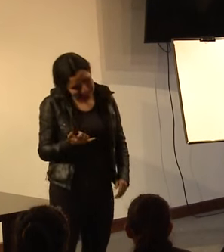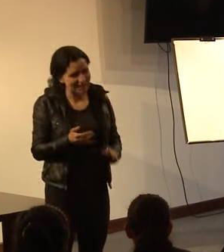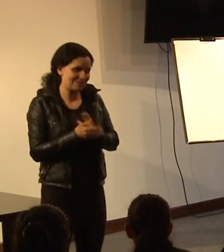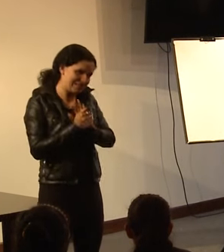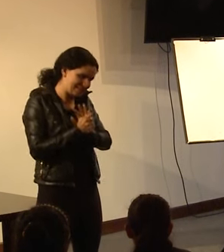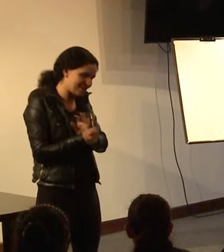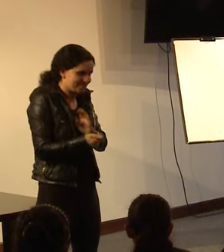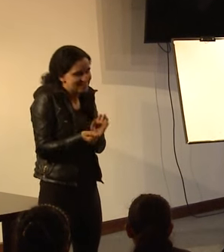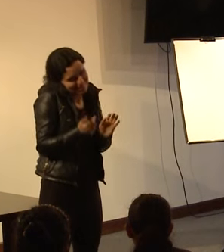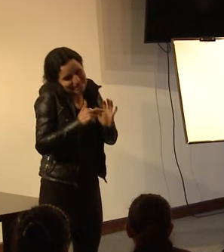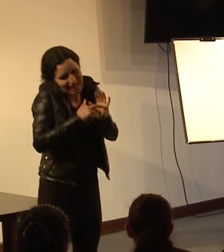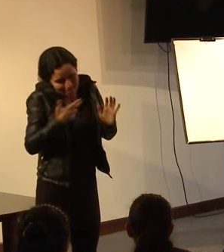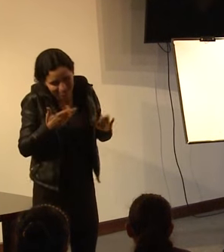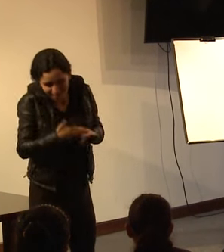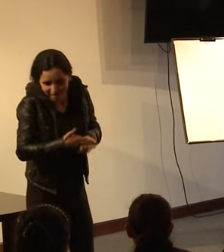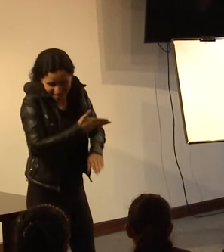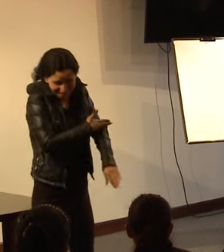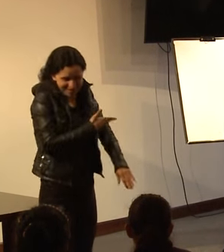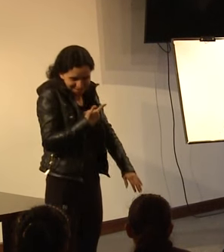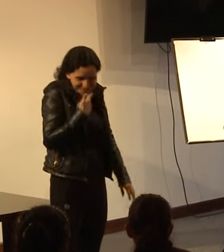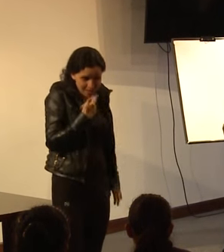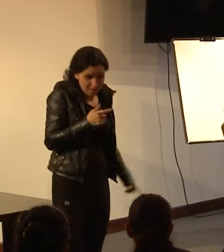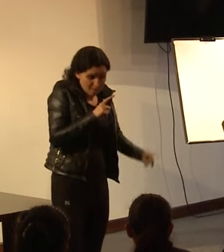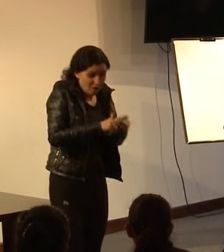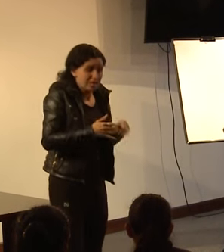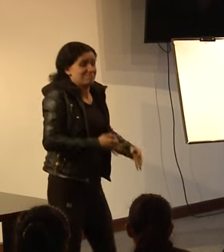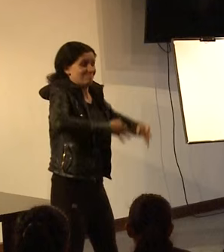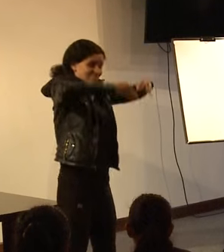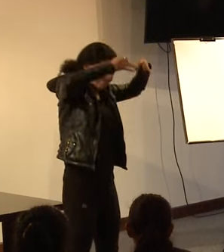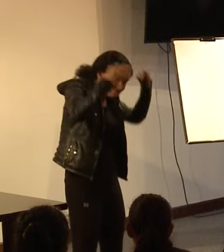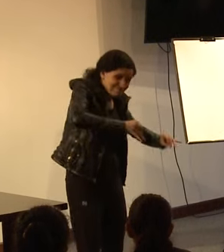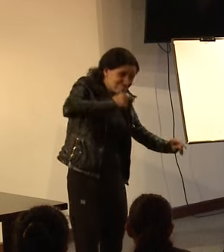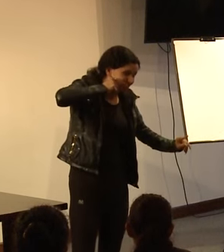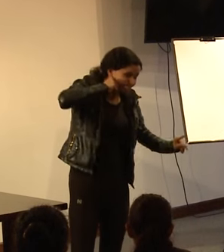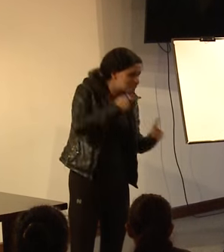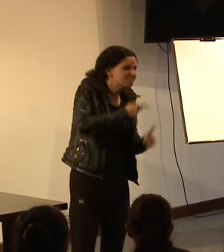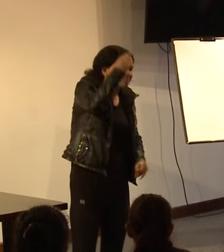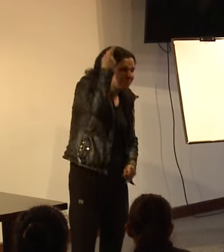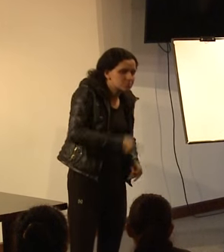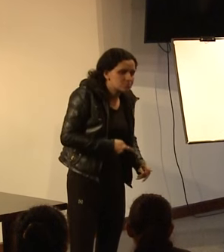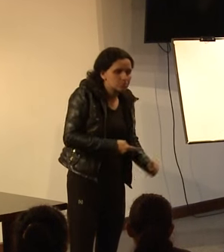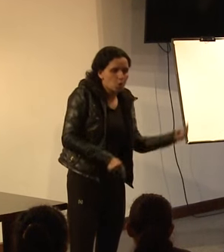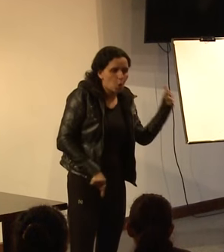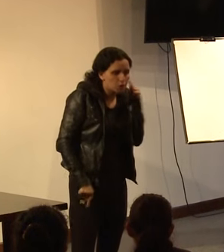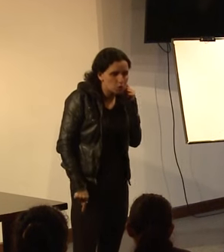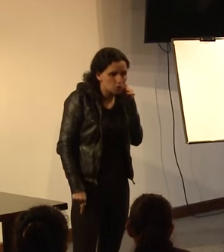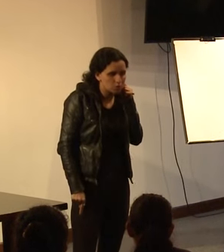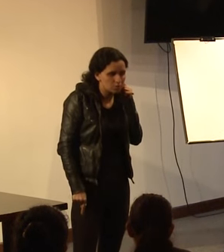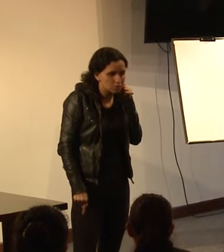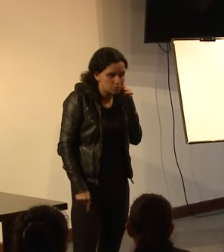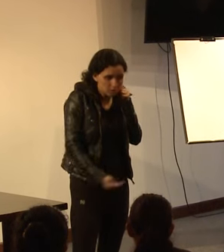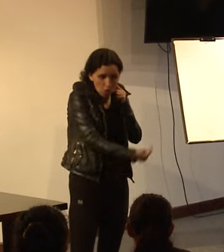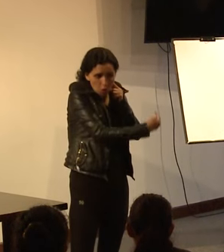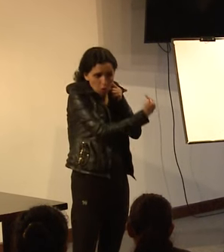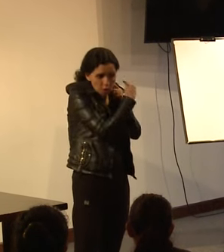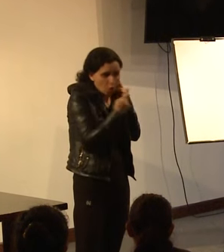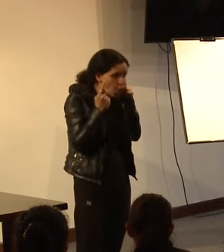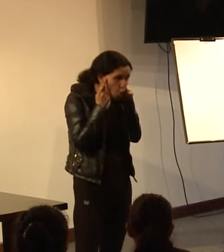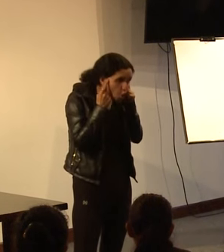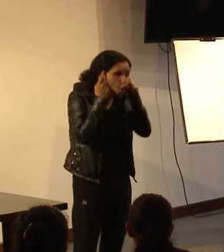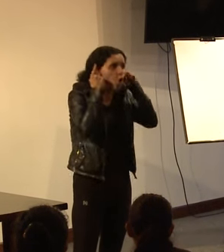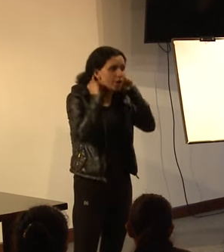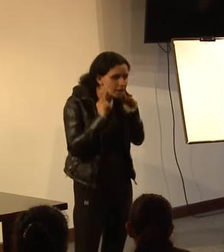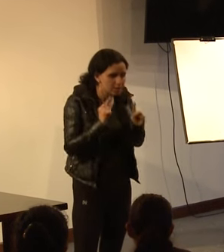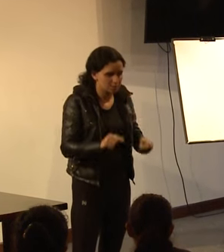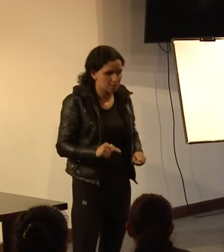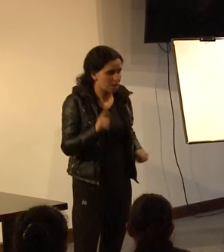una herramienta técnica, un poco lo que hablamos antes, se vuelve un insumo. Pero realmente lo que no le puede fallar a un músico es el oído. El músico lo que tiene que tener es oreja, tiene que tener... Ustedes